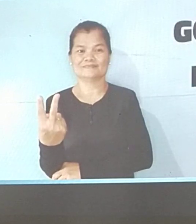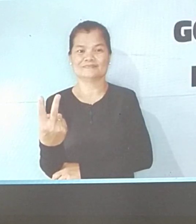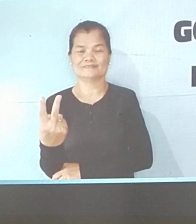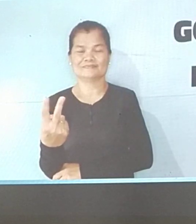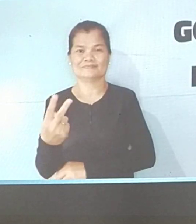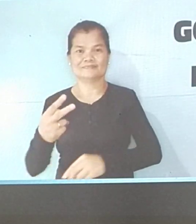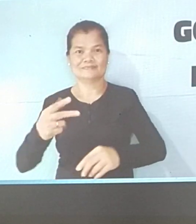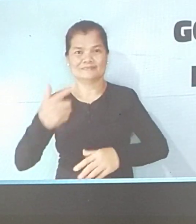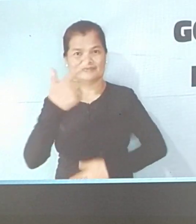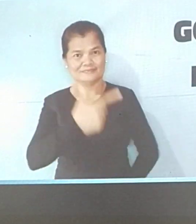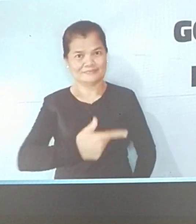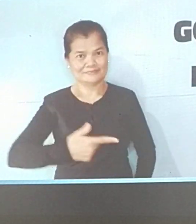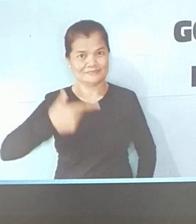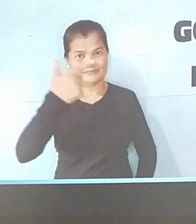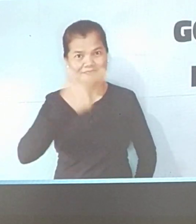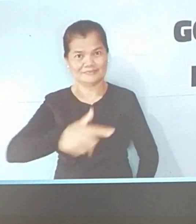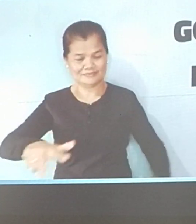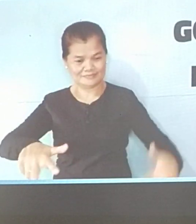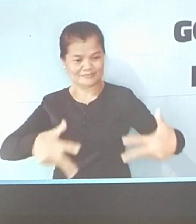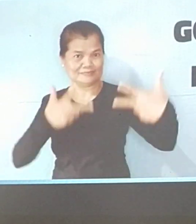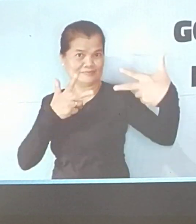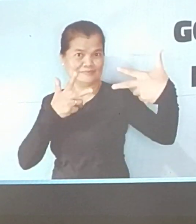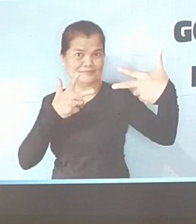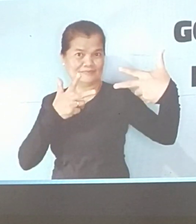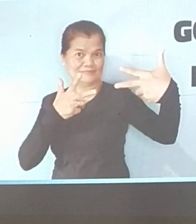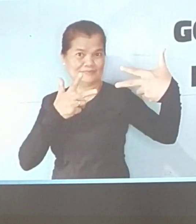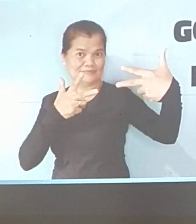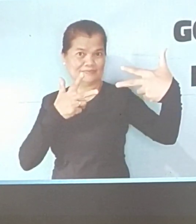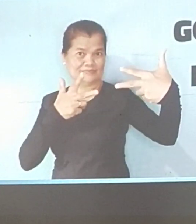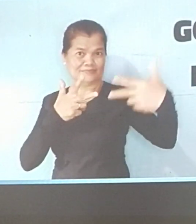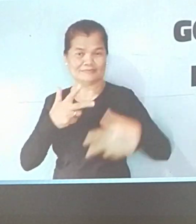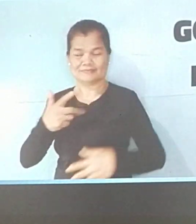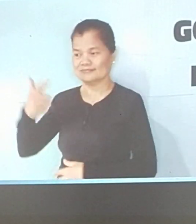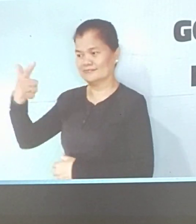Dalawa pa lang. 11. Google Meet.